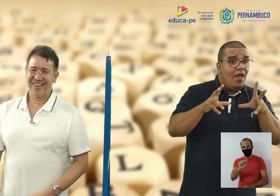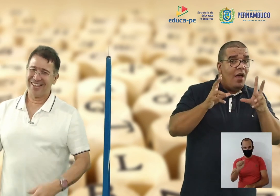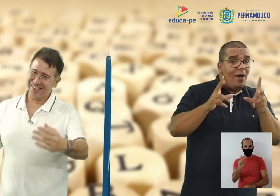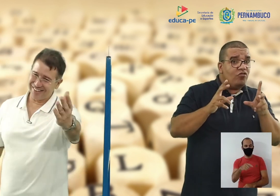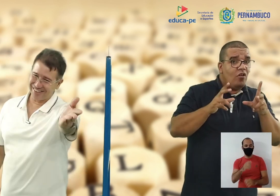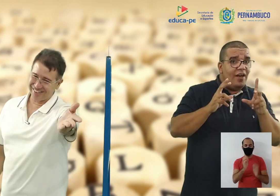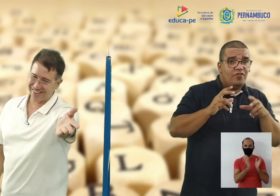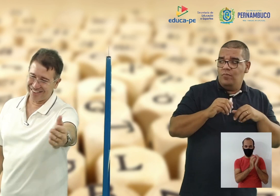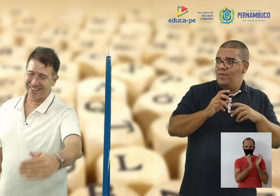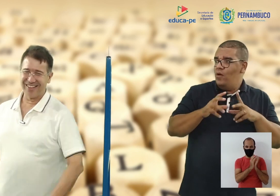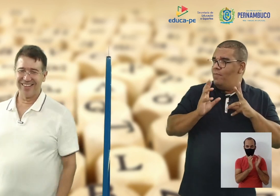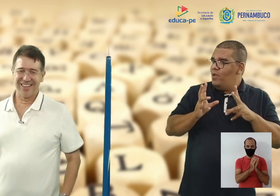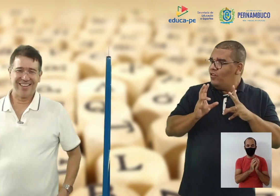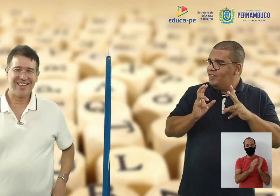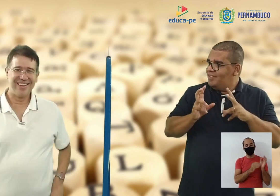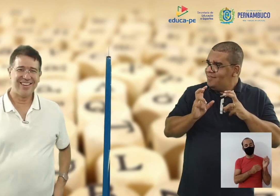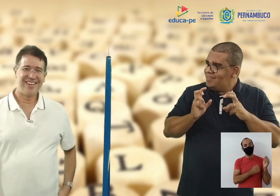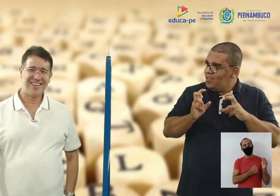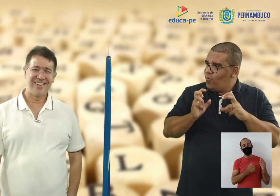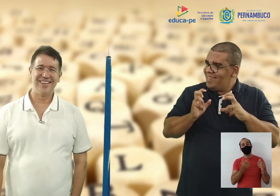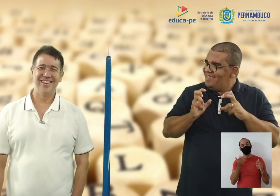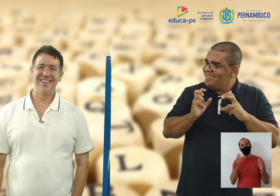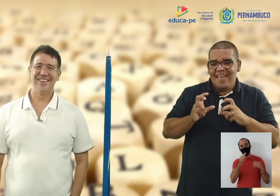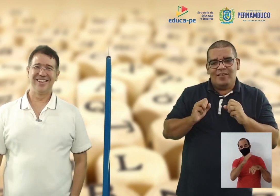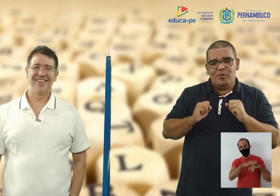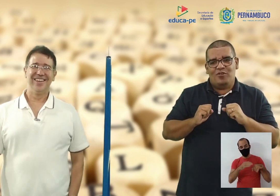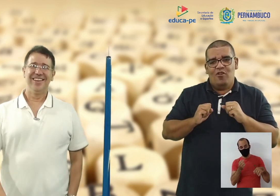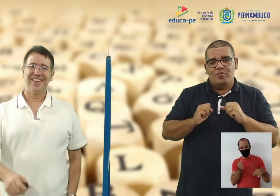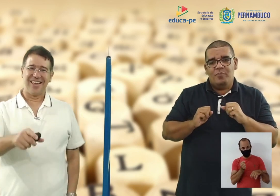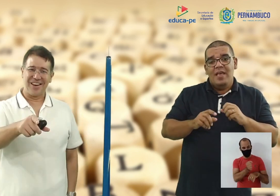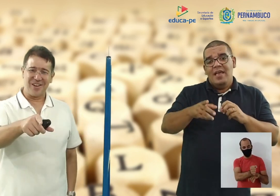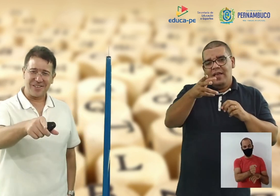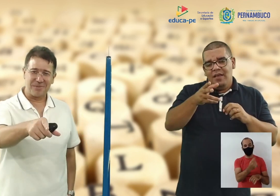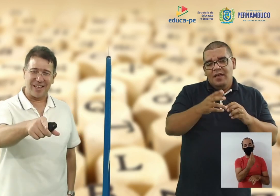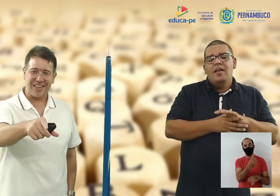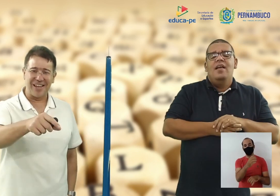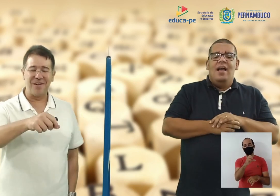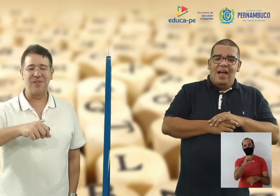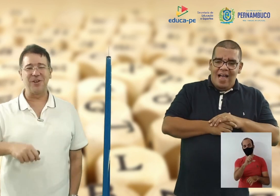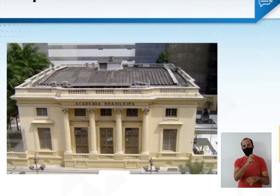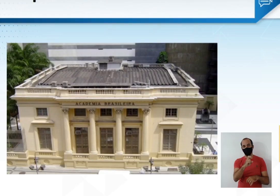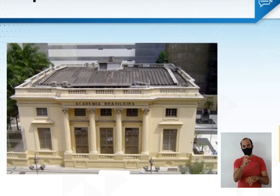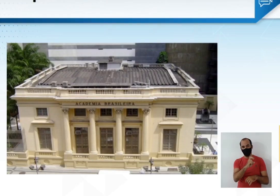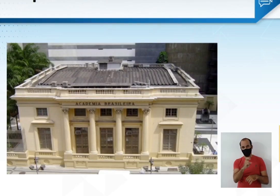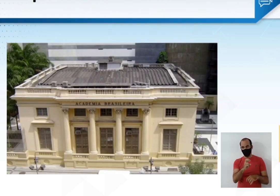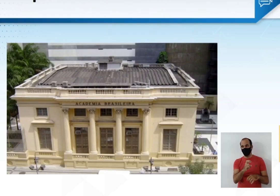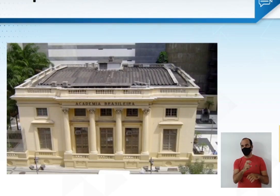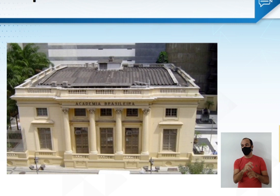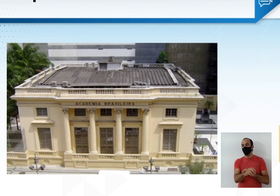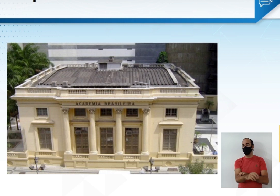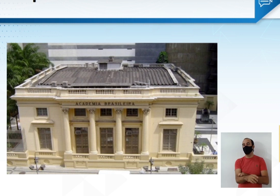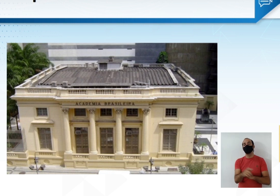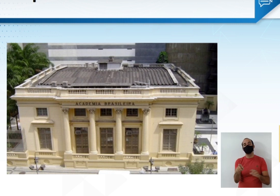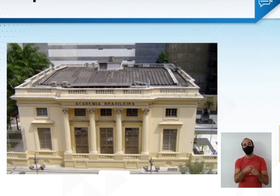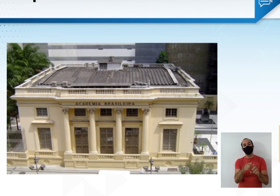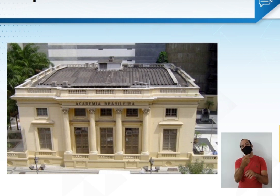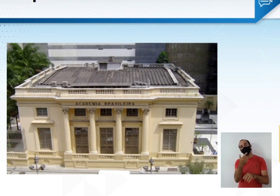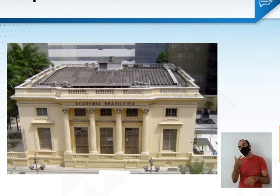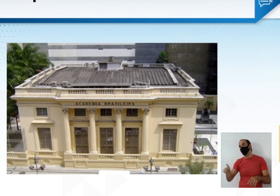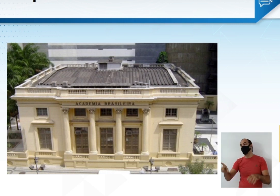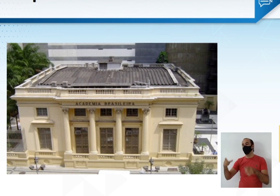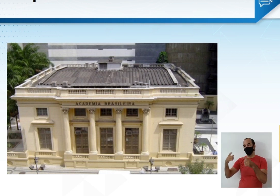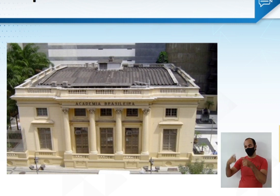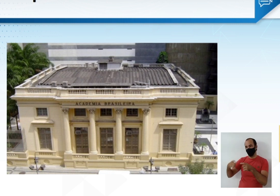1955, mas só assumiu em 1957, professor Robson. E nós temos aqui a fotografia da outra academia. Isso,